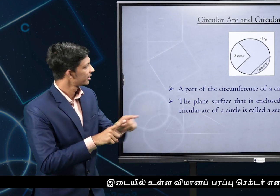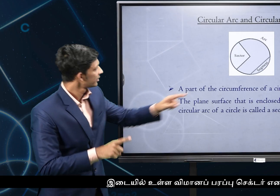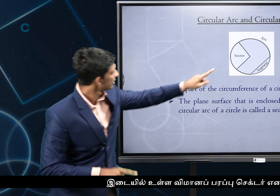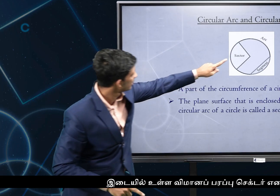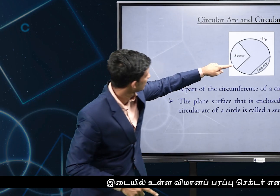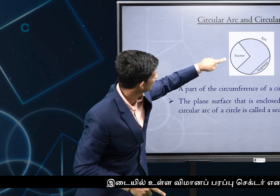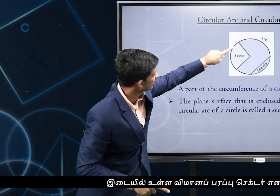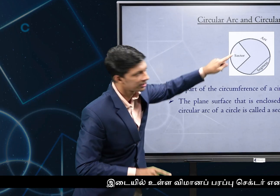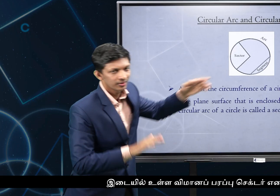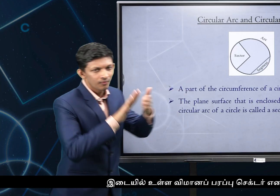வட்டப்பகுதி எனப்படும்.